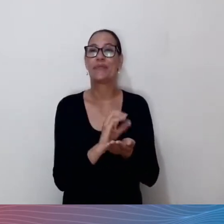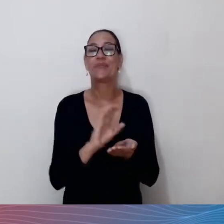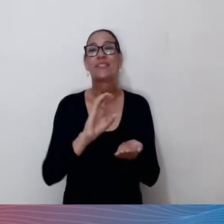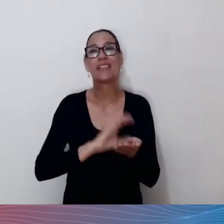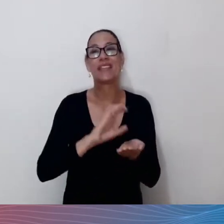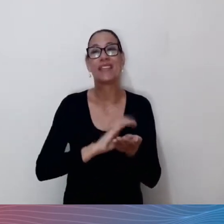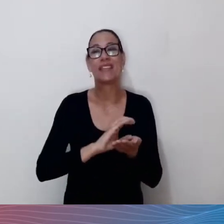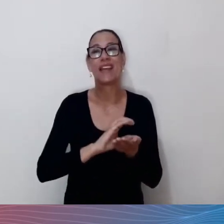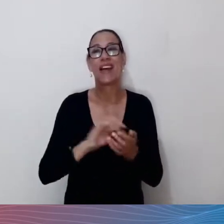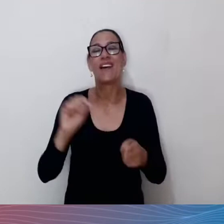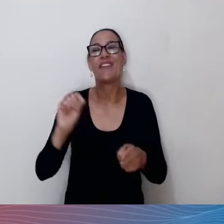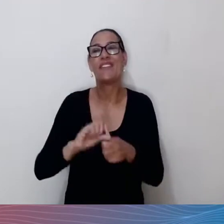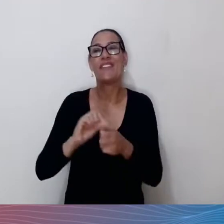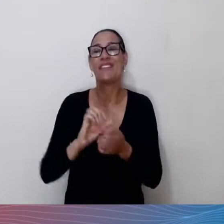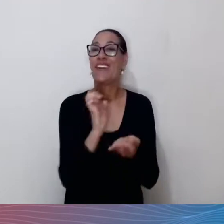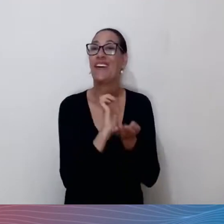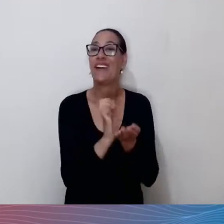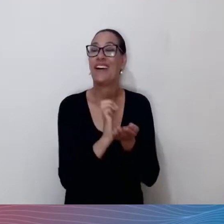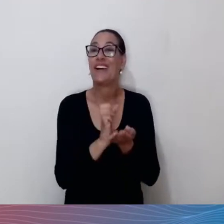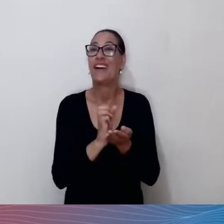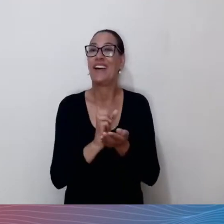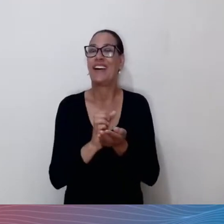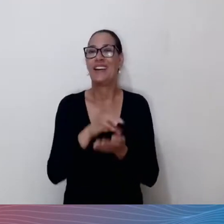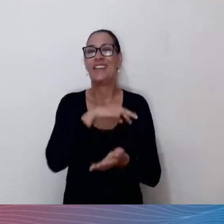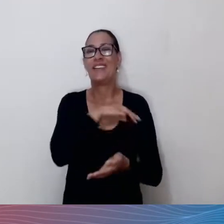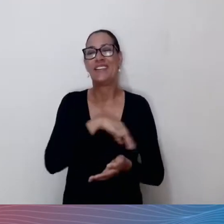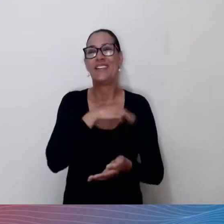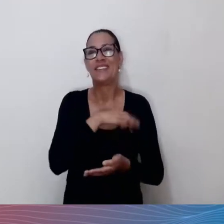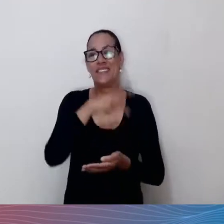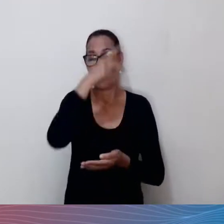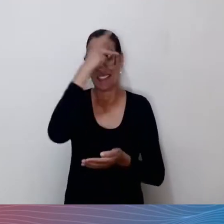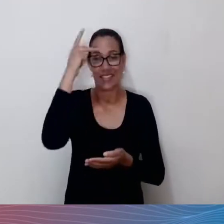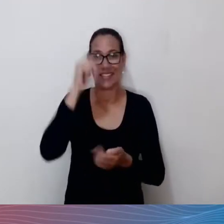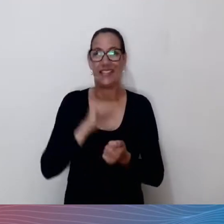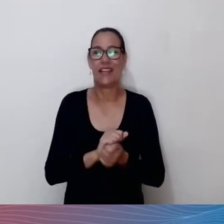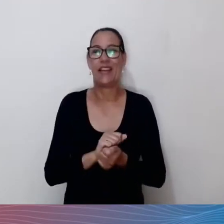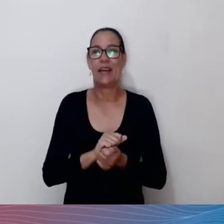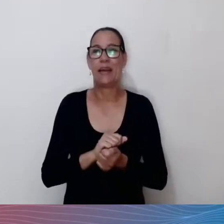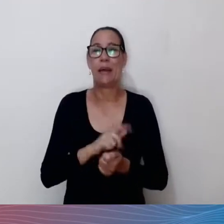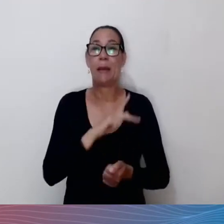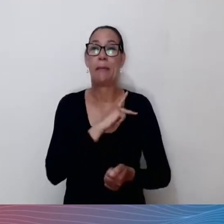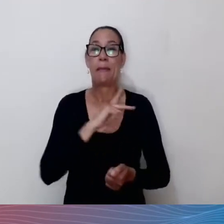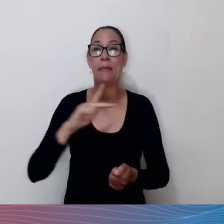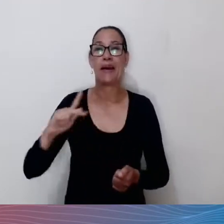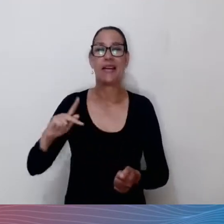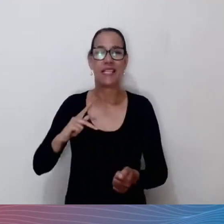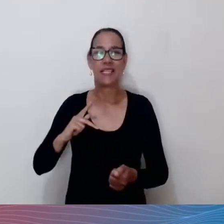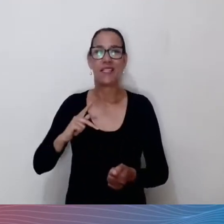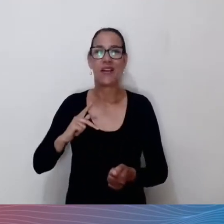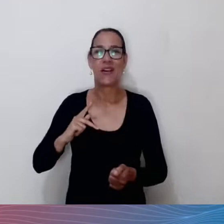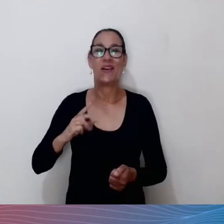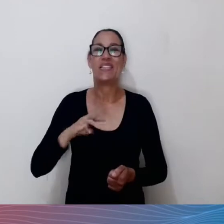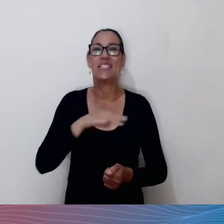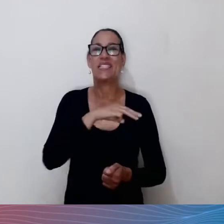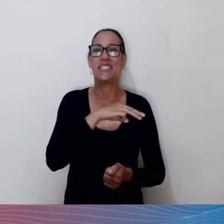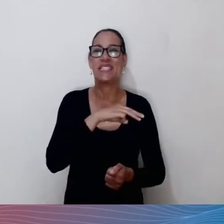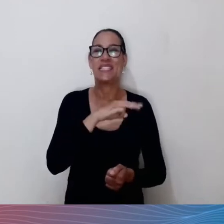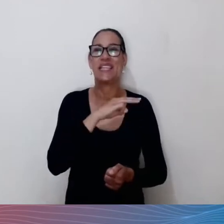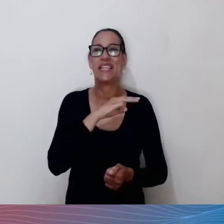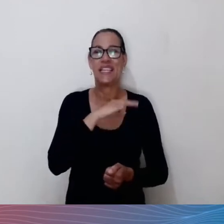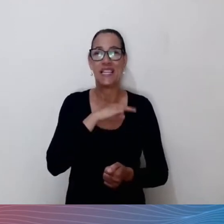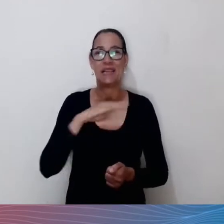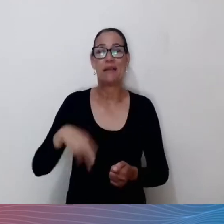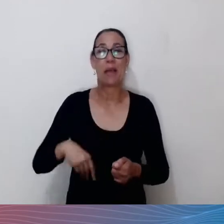E os pastores e mestres aqui, irmãos, compõem uma só categoria. Porque no texto grego, entre